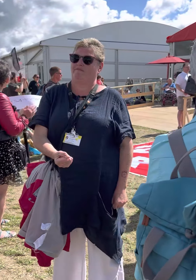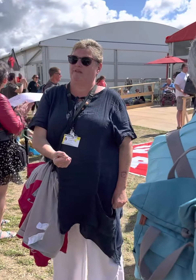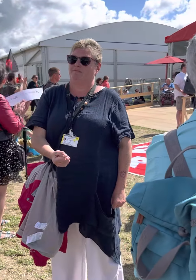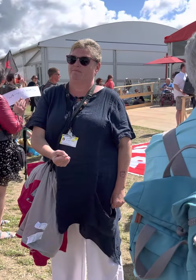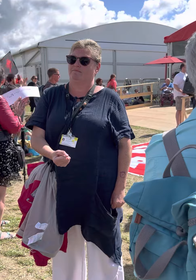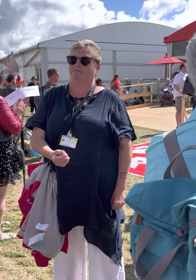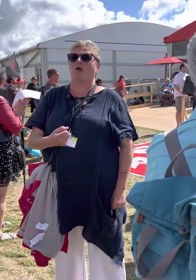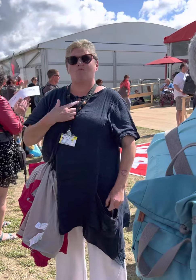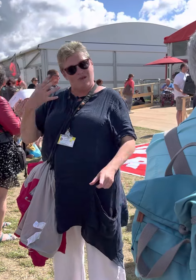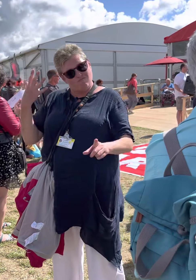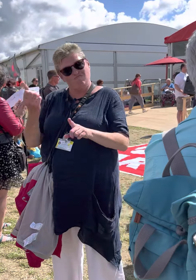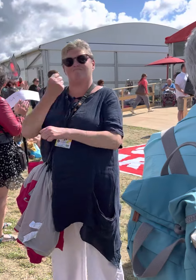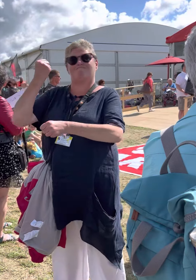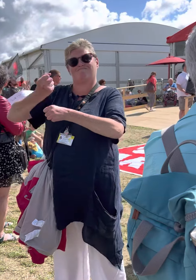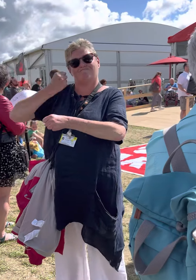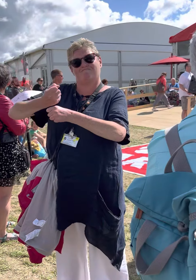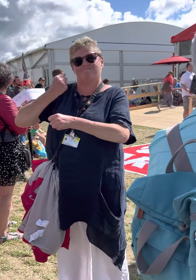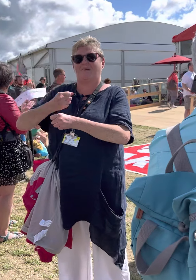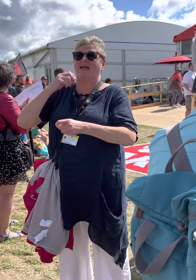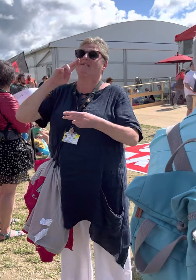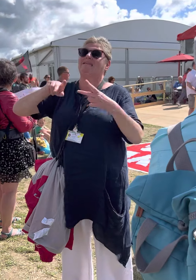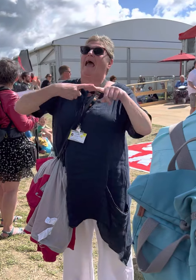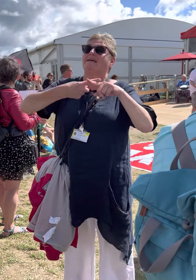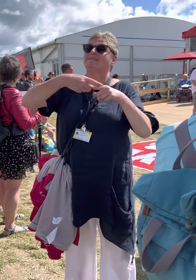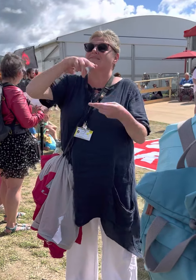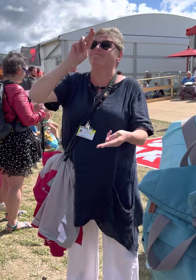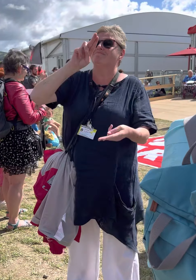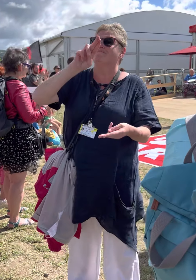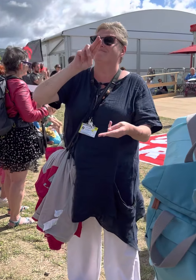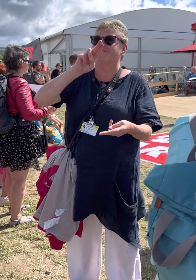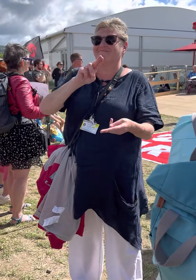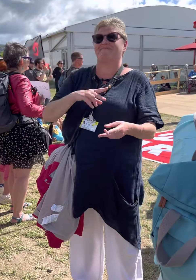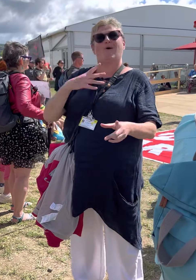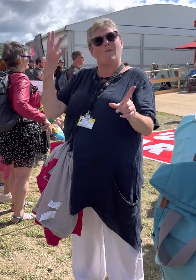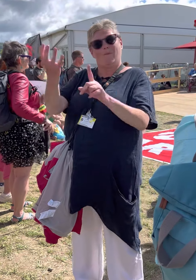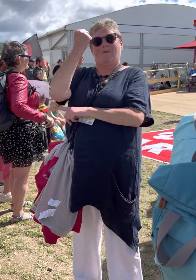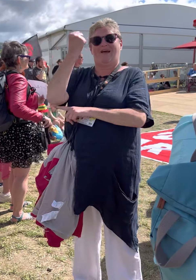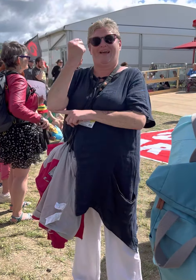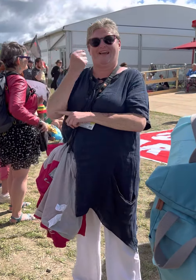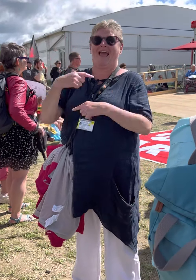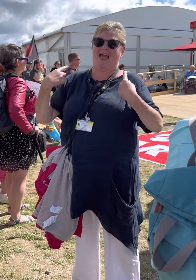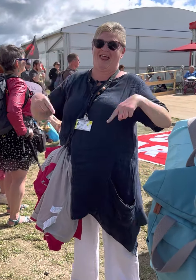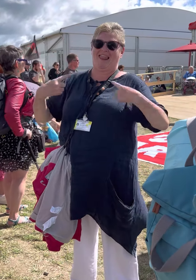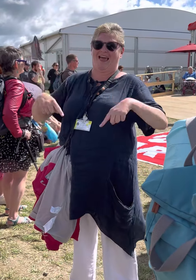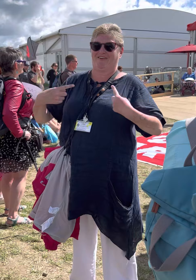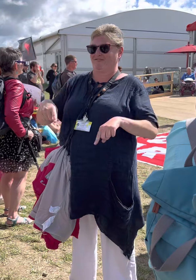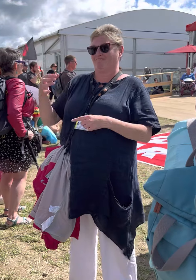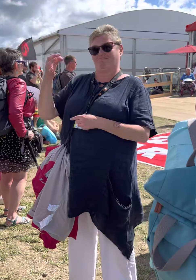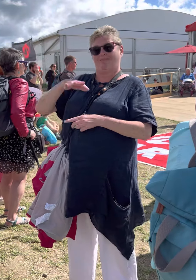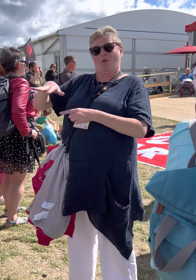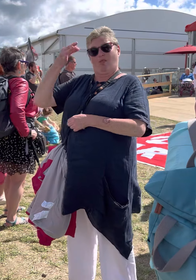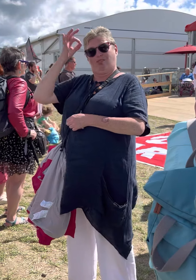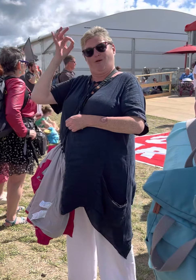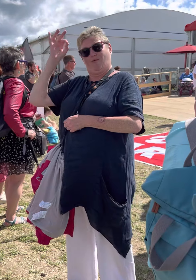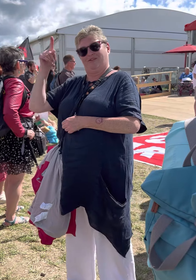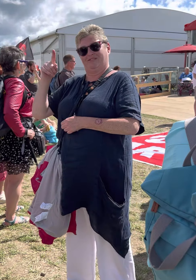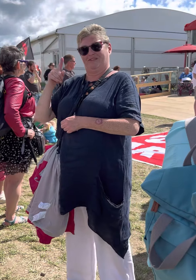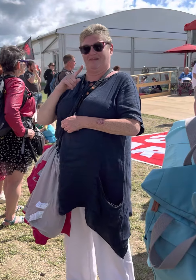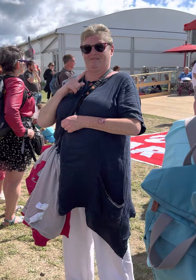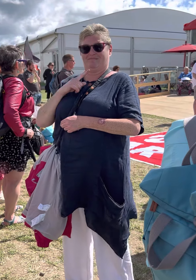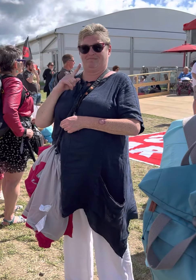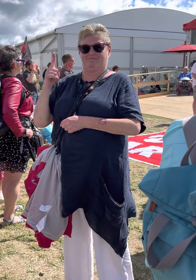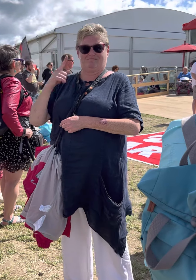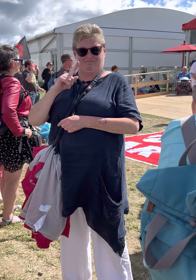Ni di ennill ymrwymiad i dreth ar dwristiaeth. Ni di ennill y gallu i gynghorau sir roi